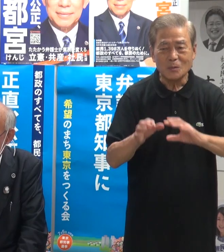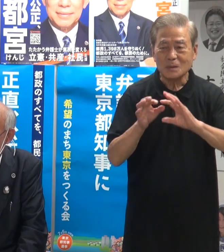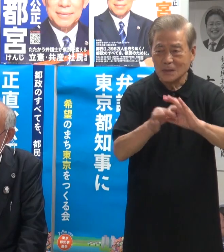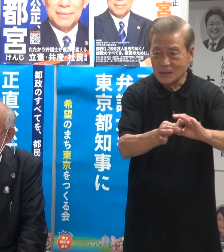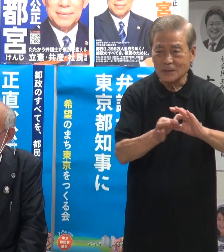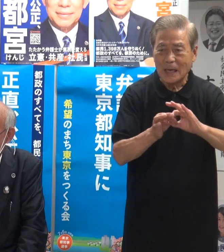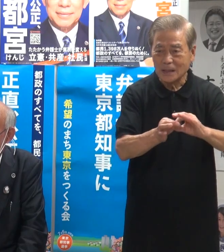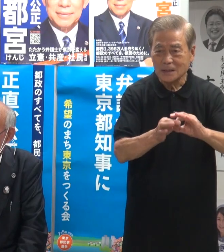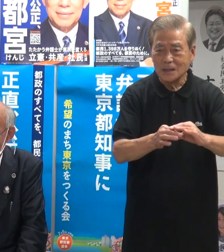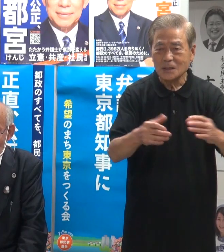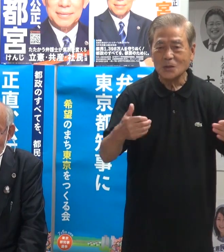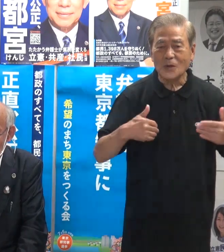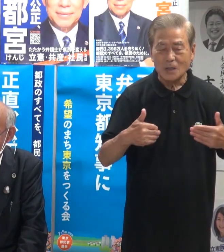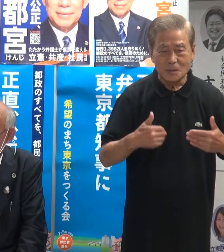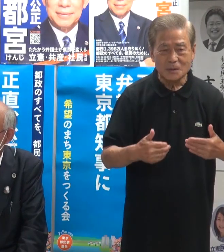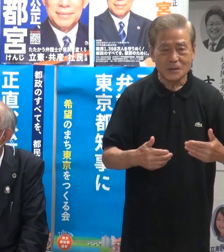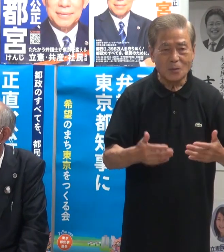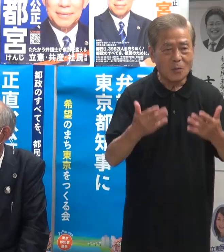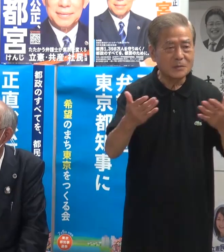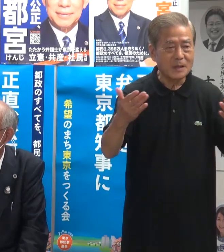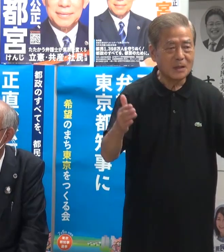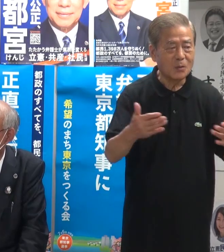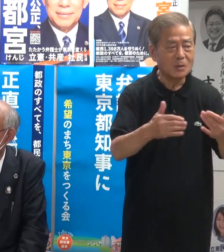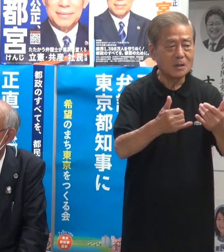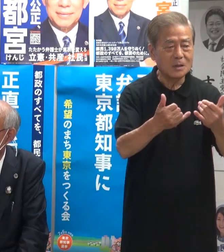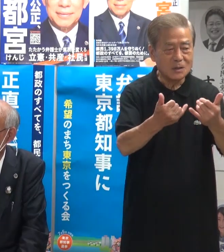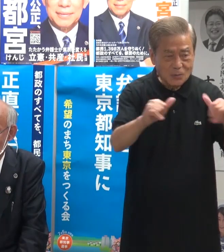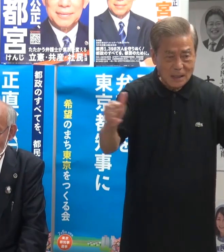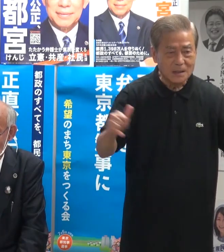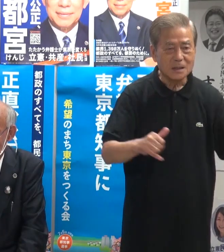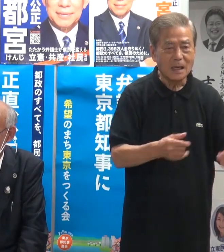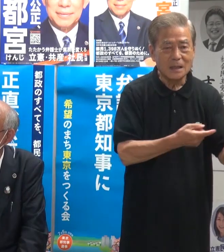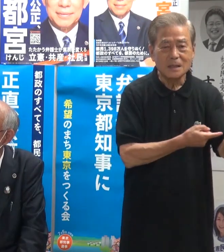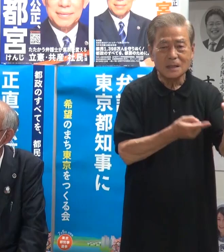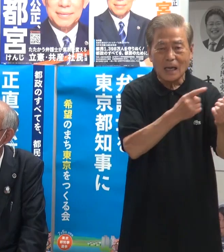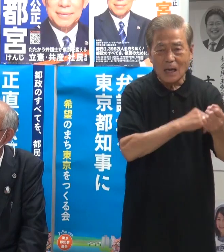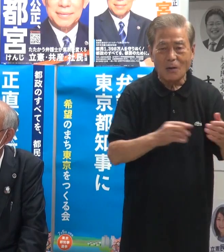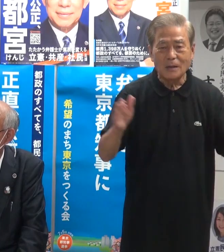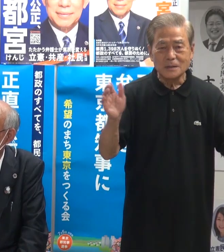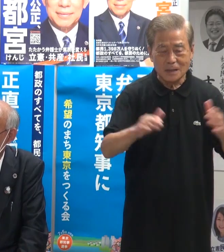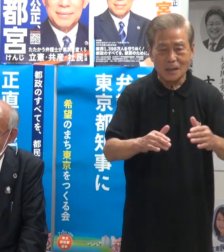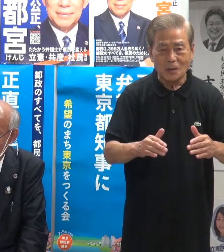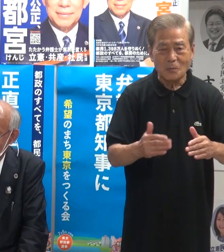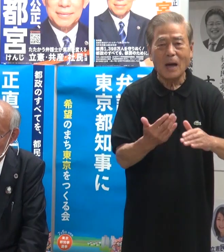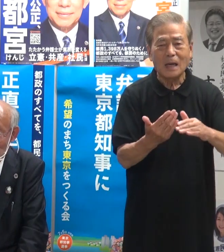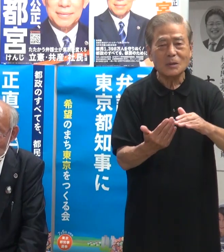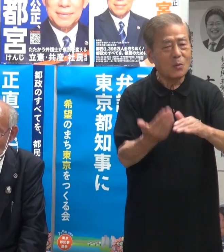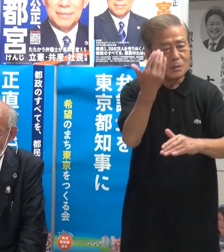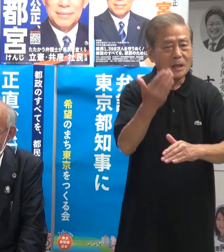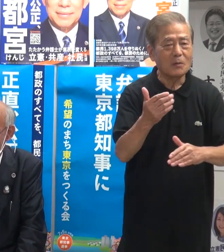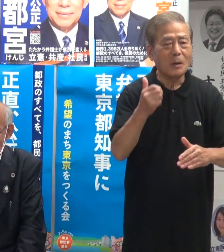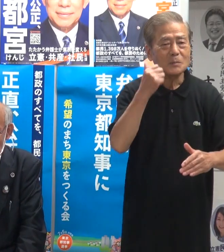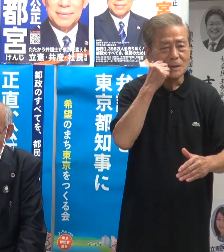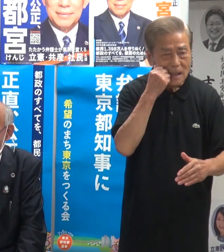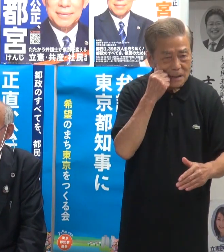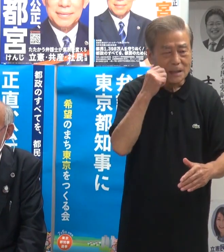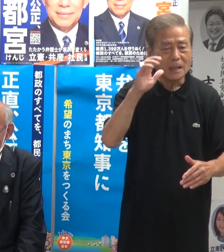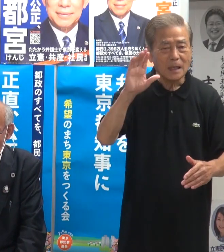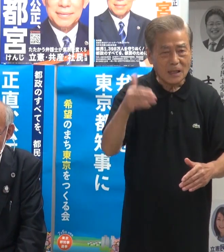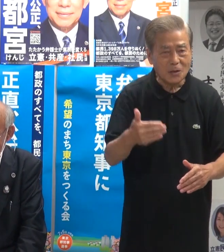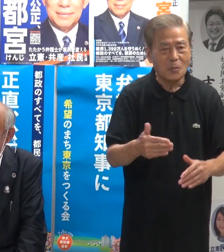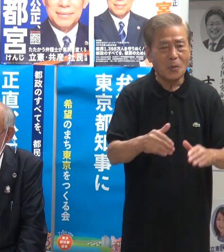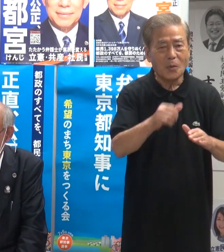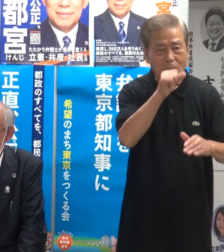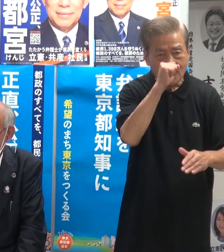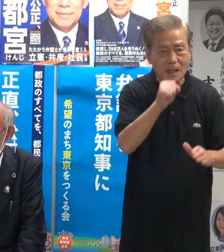して、それが一定 の成果を上げられたと、当選は叶いませんでしたけど成果を上げられた